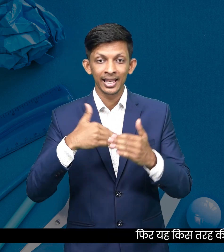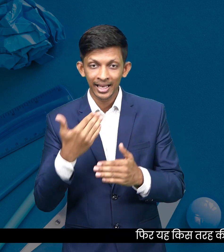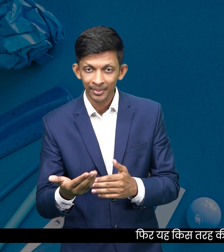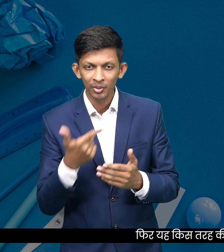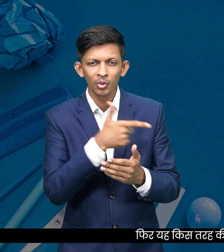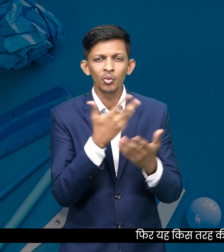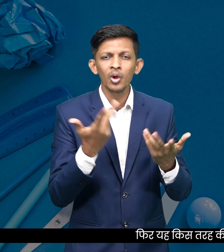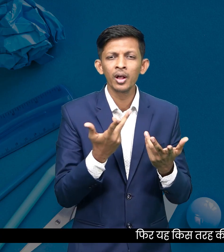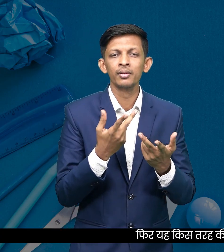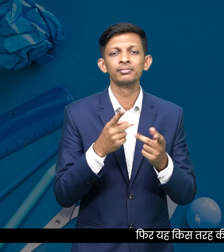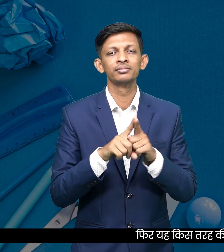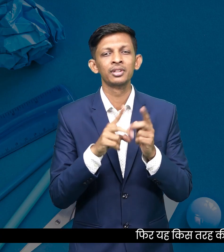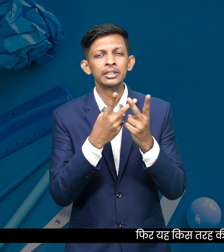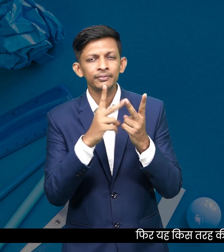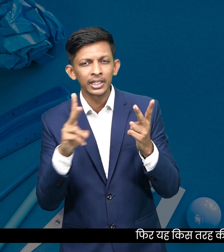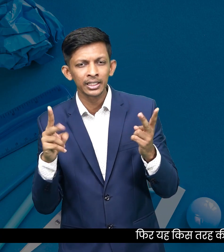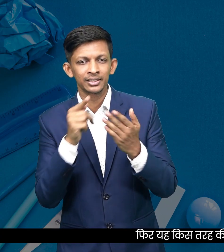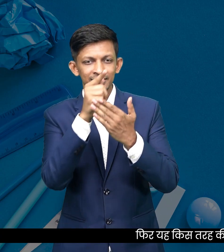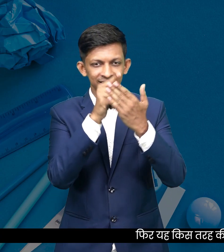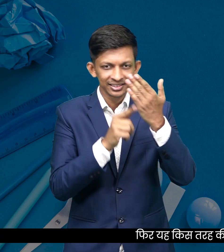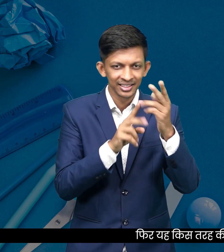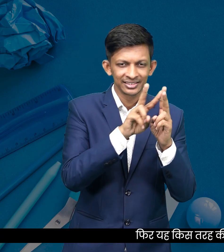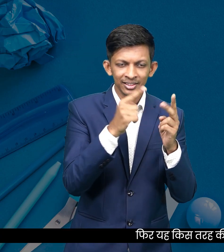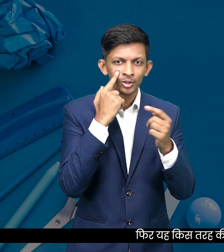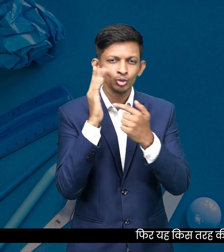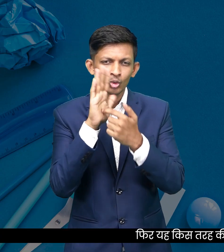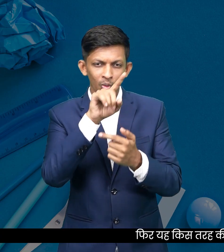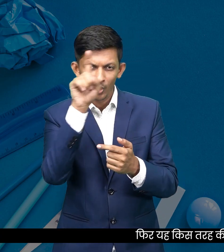फिर यह किस तरह की समरूपता दिखाता है?